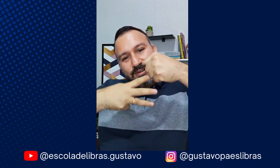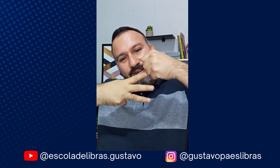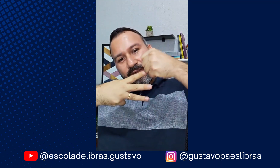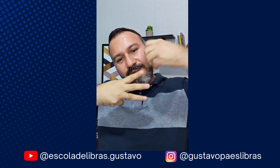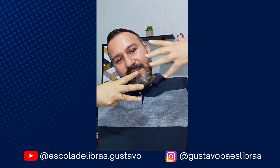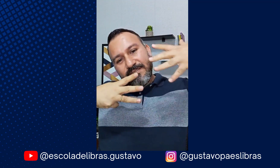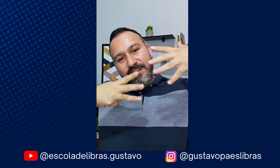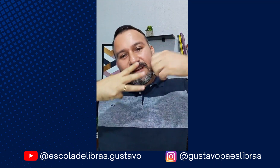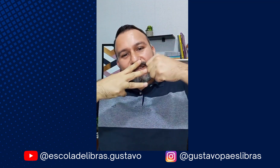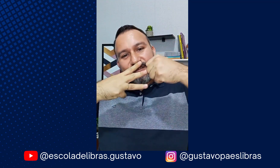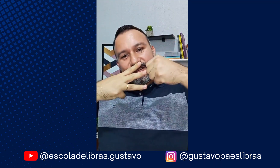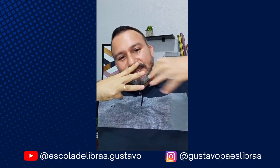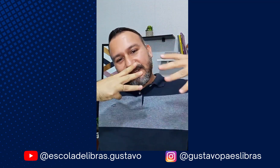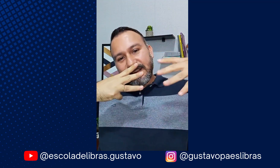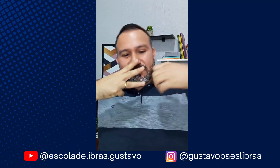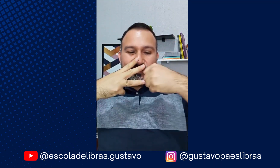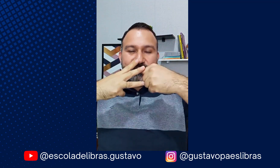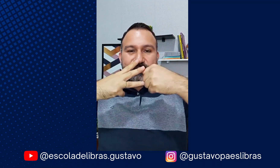ter, várias